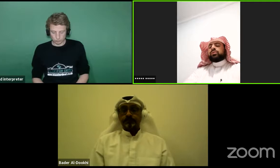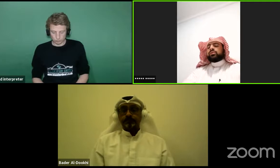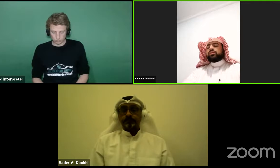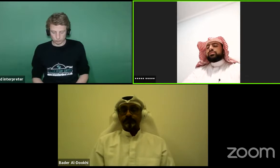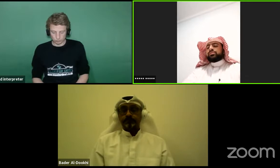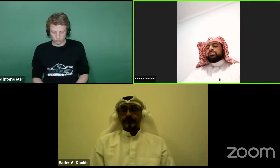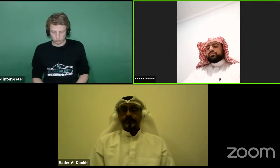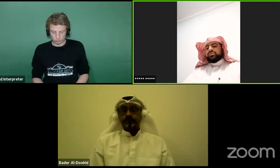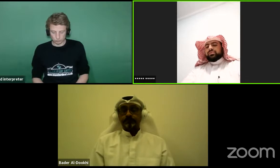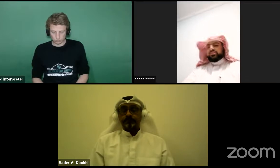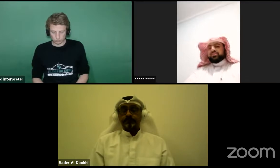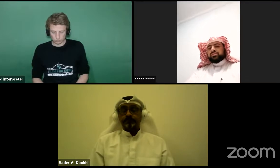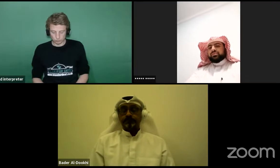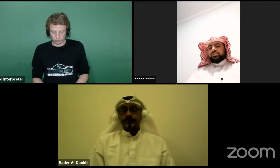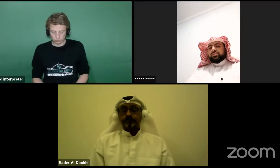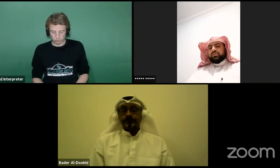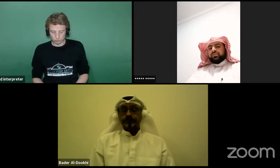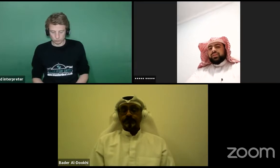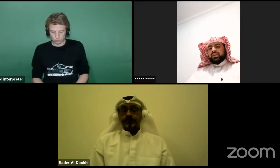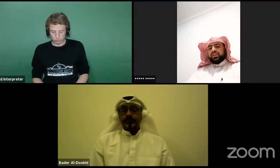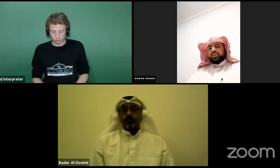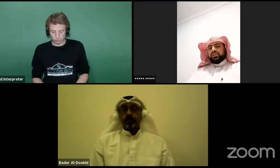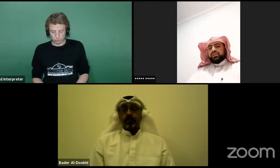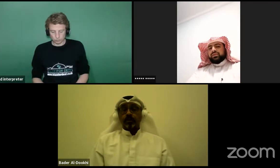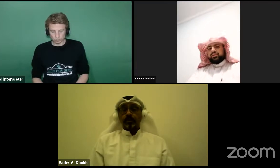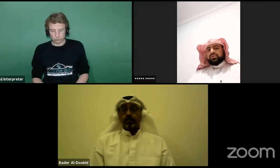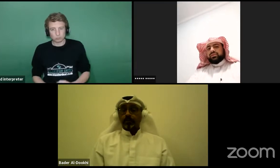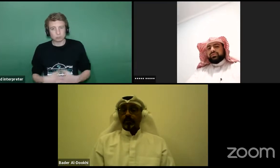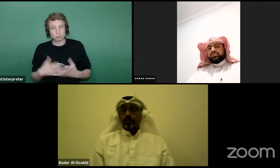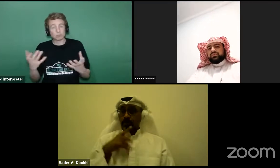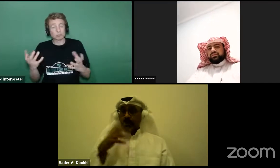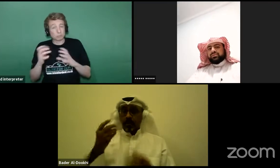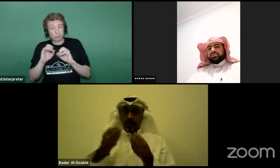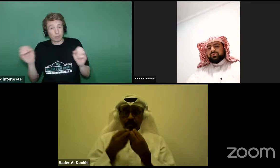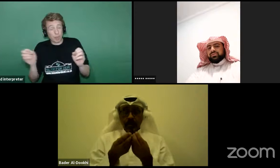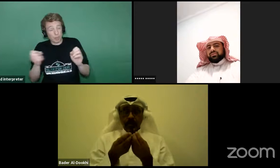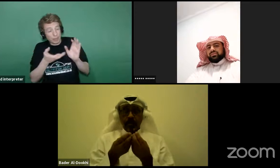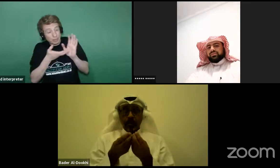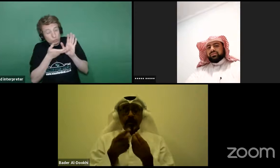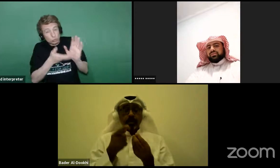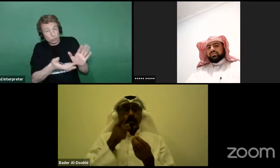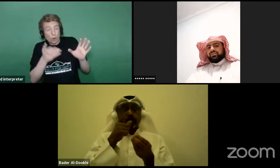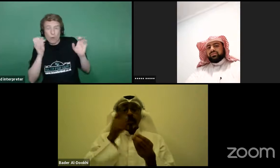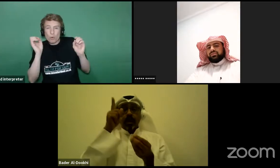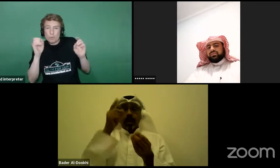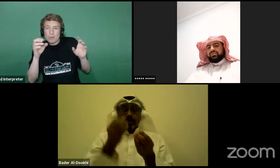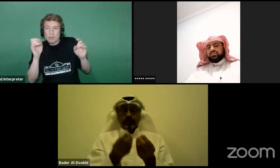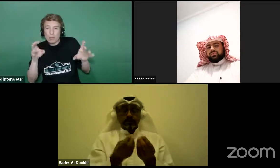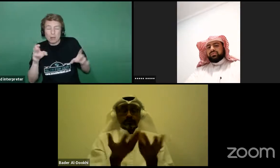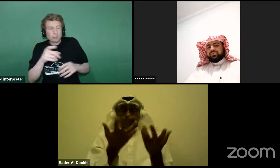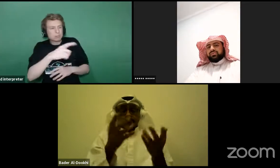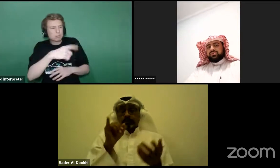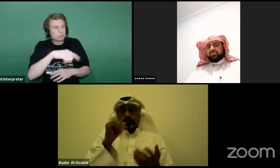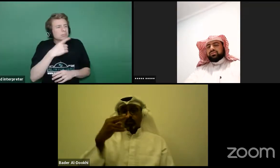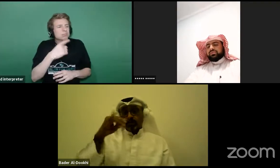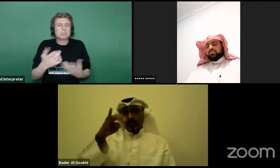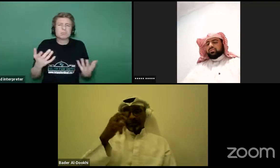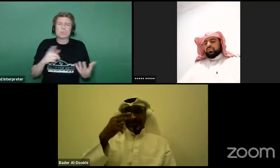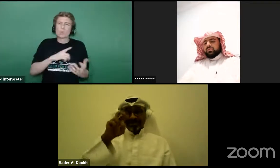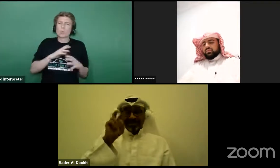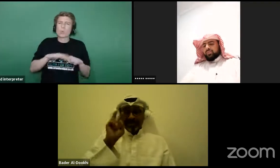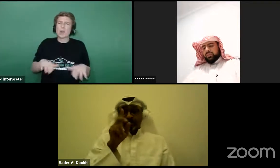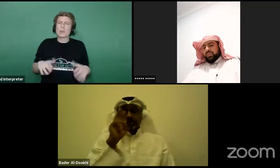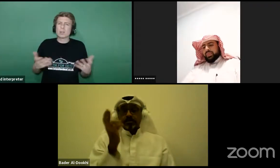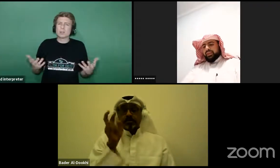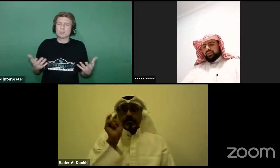يؤمنون. And if you do not bring them a miracle, they say, why have you not brought it?